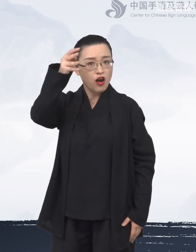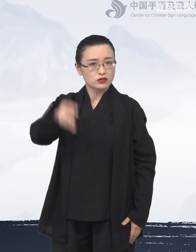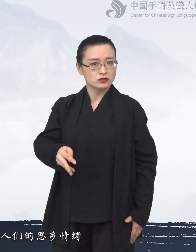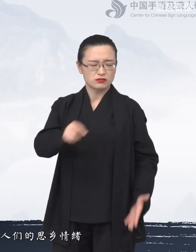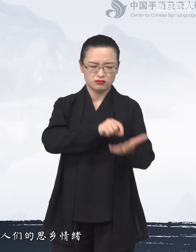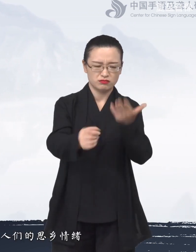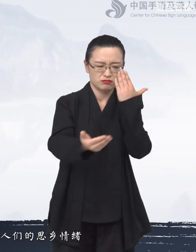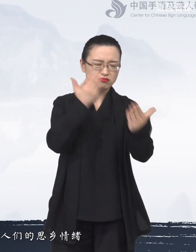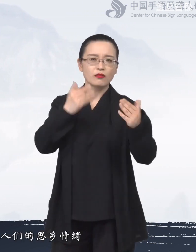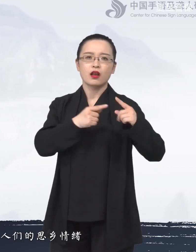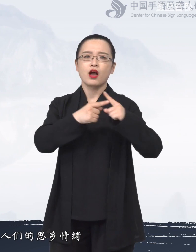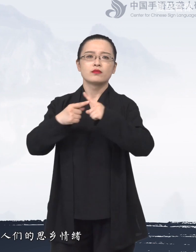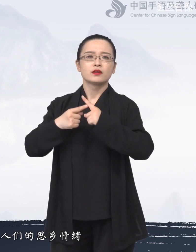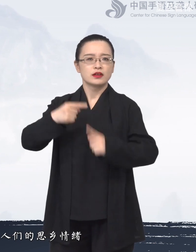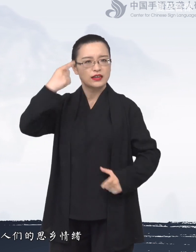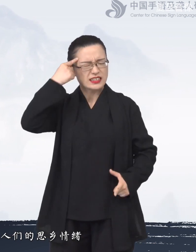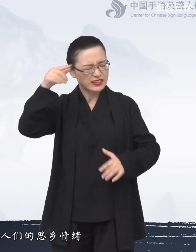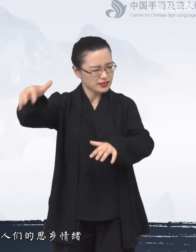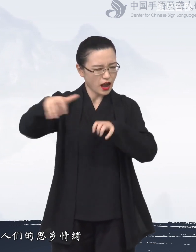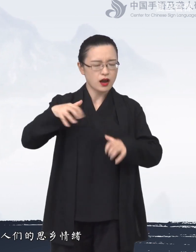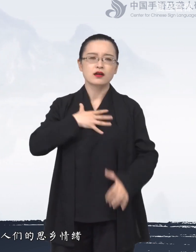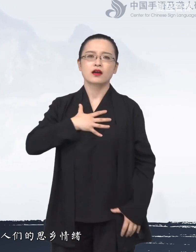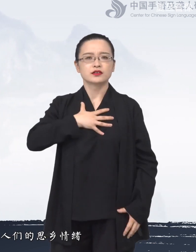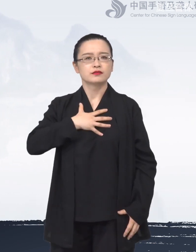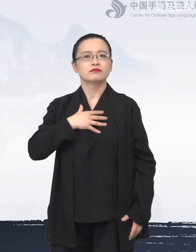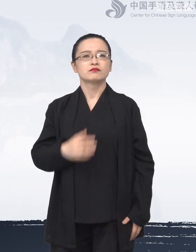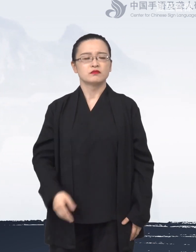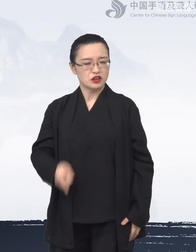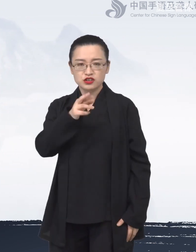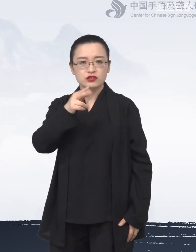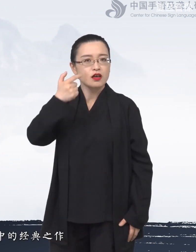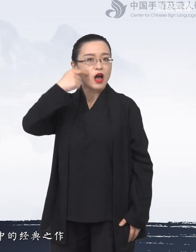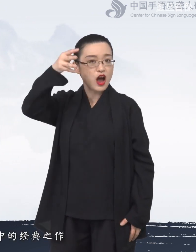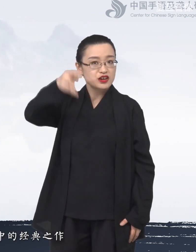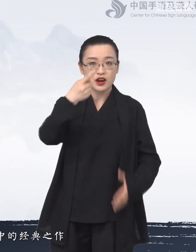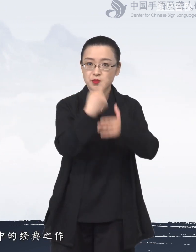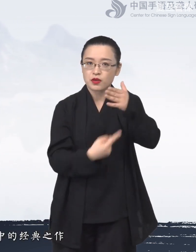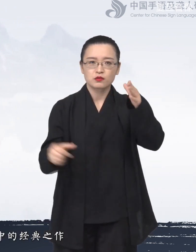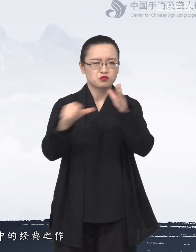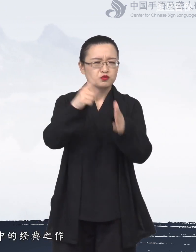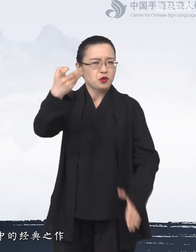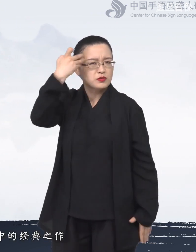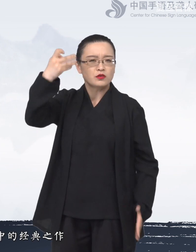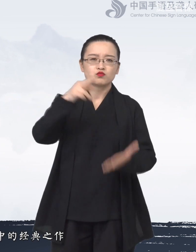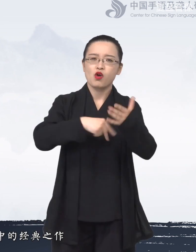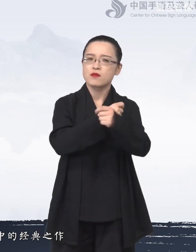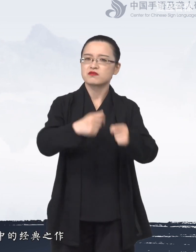这首诗写出了人们的思乡情绪，成为唐诗中的经典之